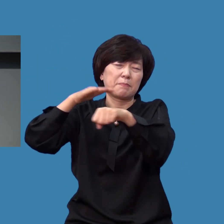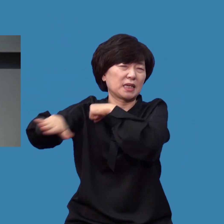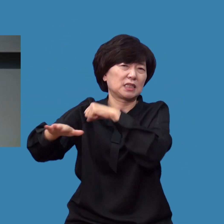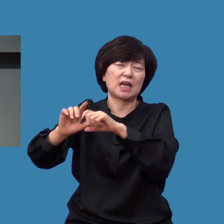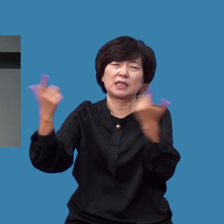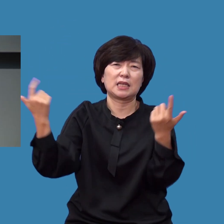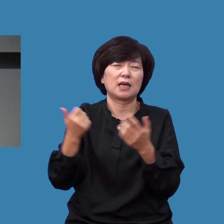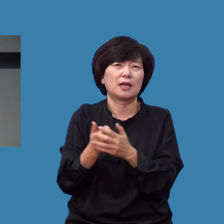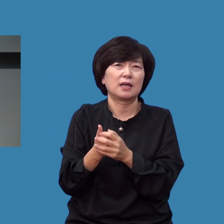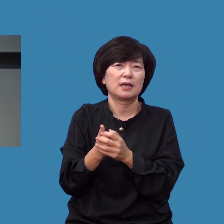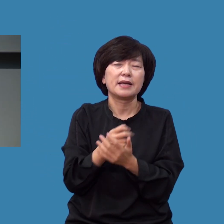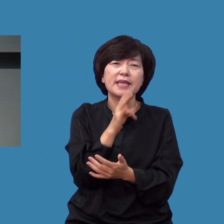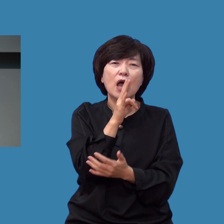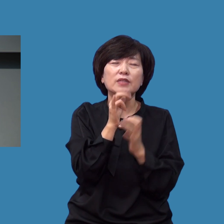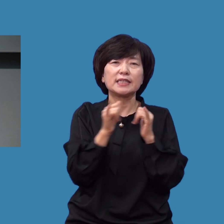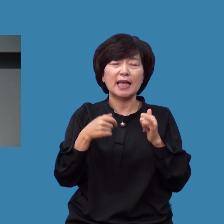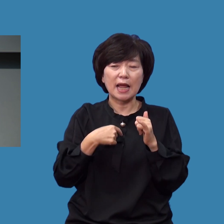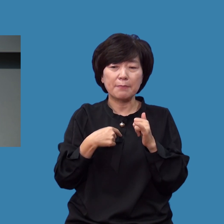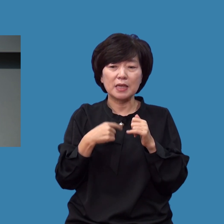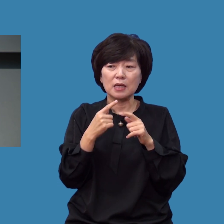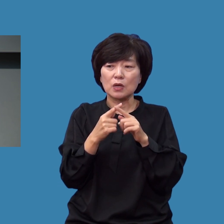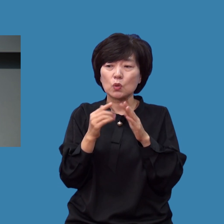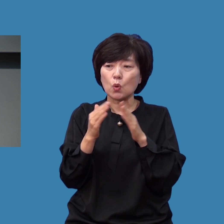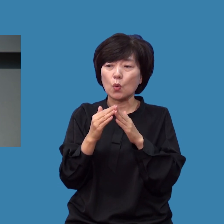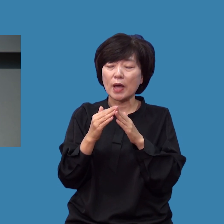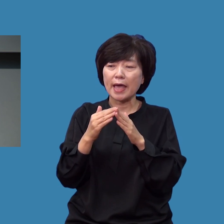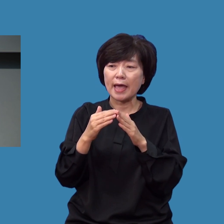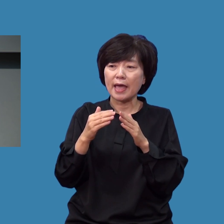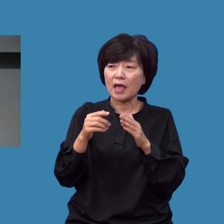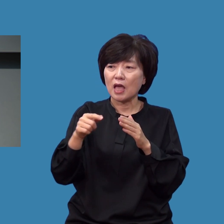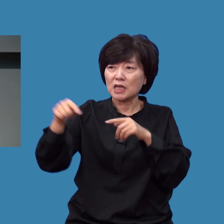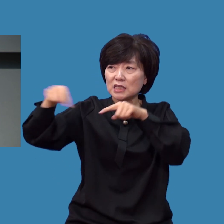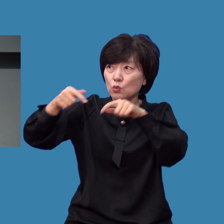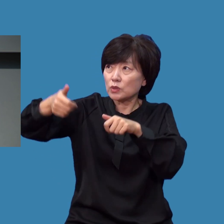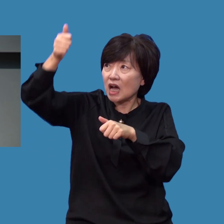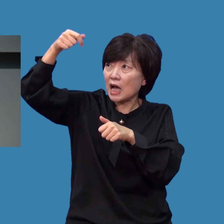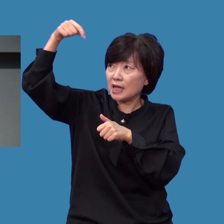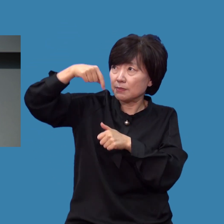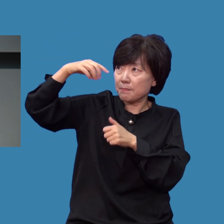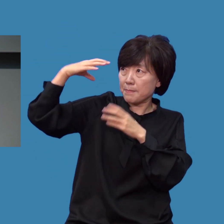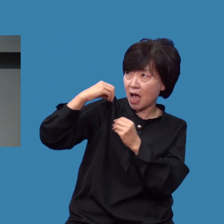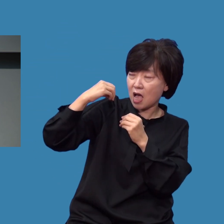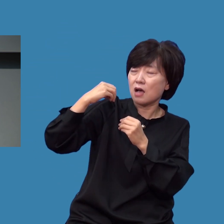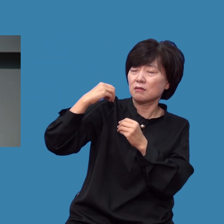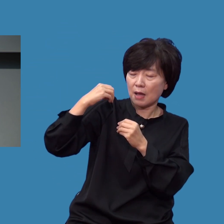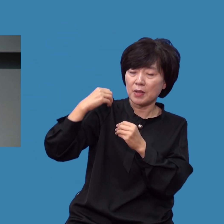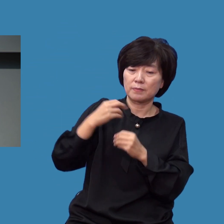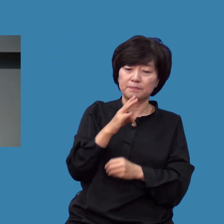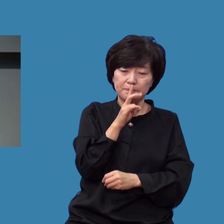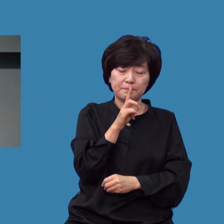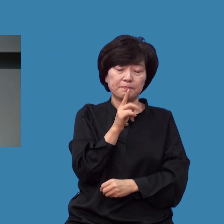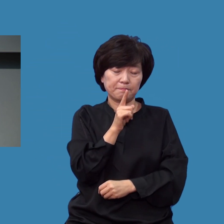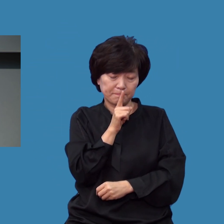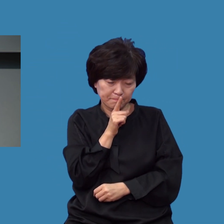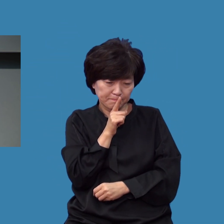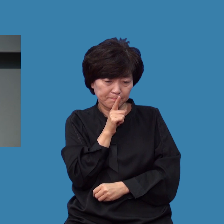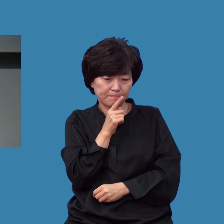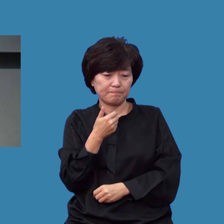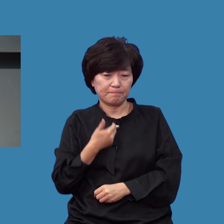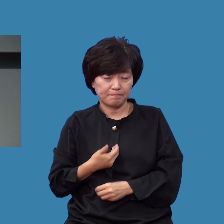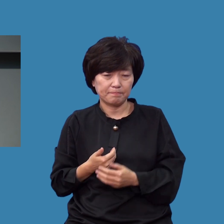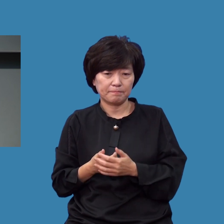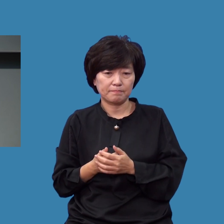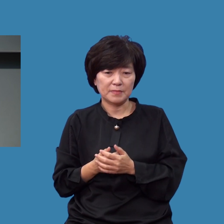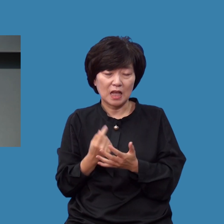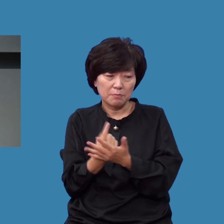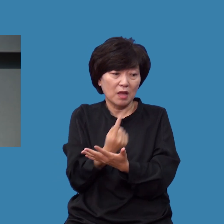예언하려는 사람이 교회 리더십의 제지로 인해서 예언할 수 없다면 그 예언하려는 사람은 하면 안 돼요. 아니면 자기가 따로 가서 목회를